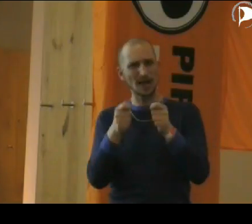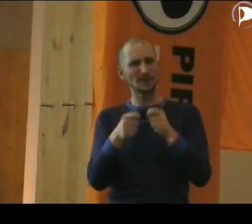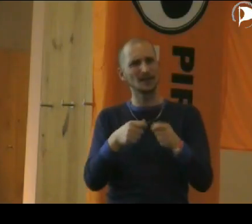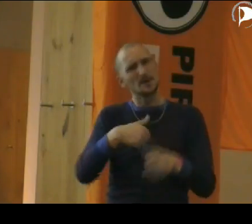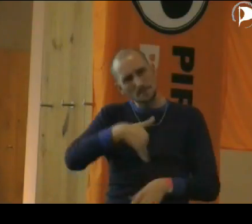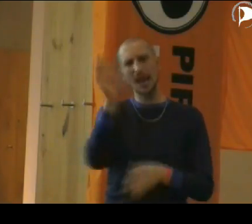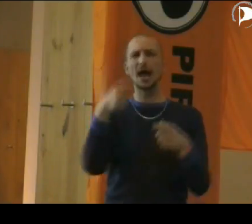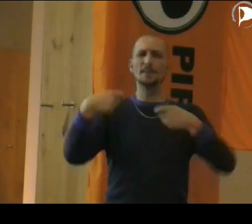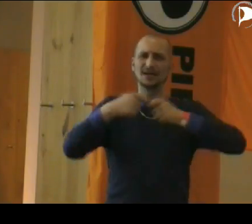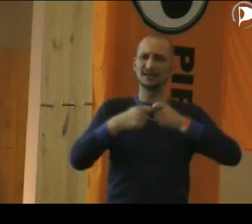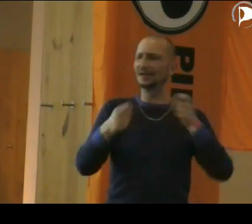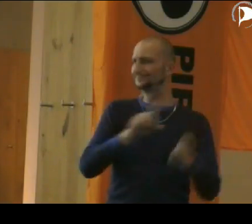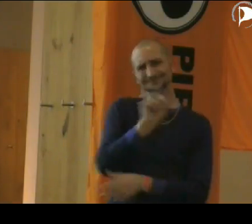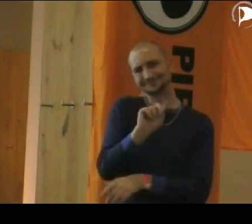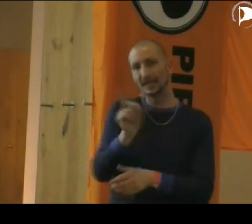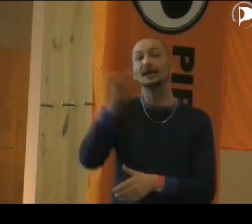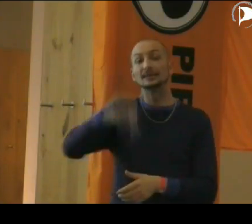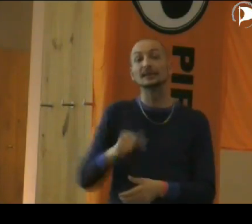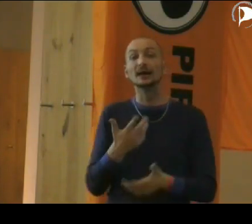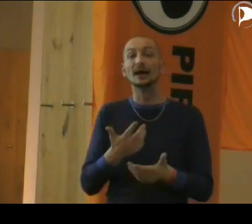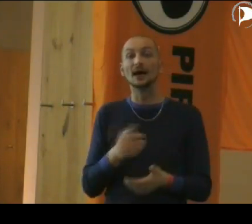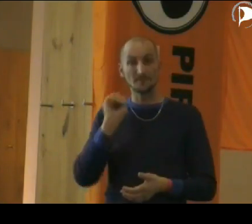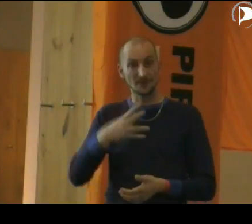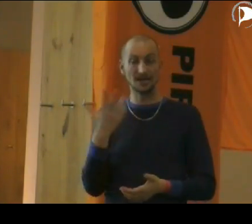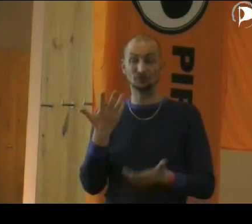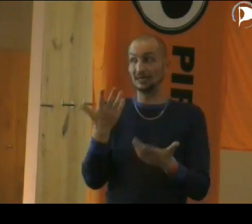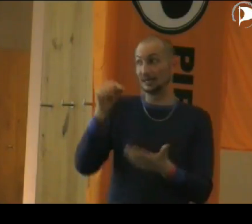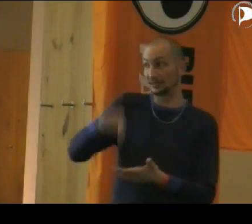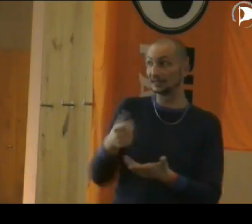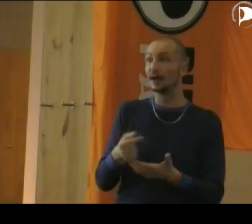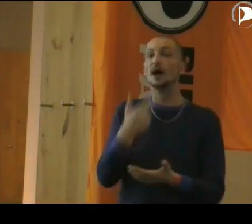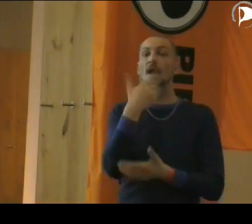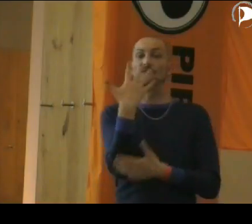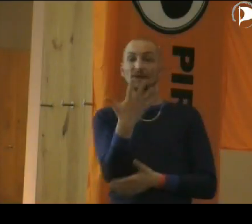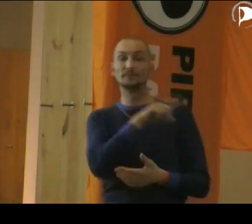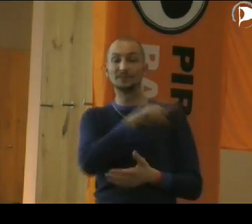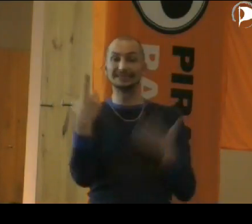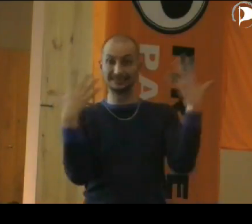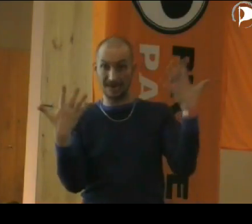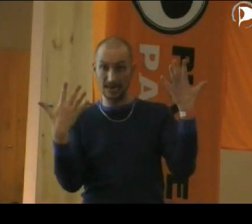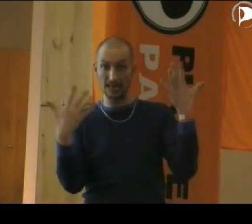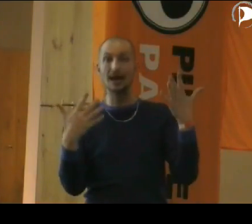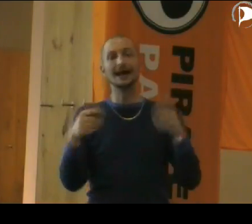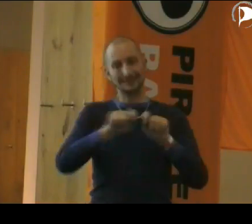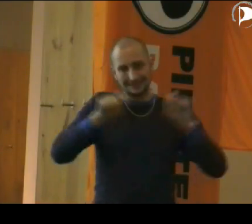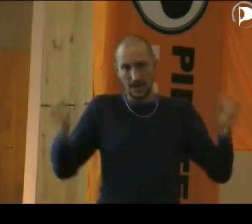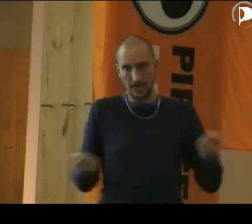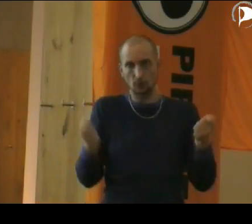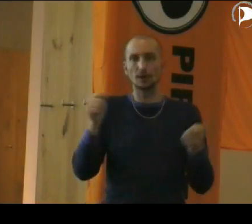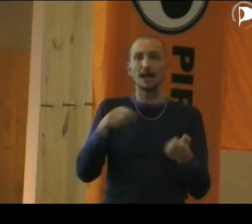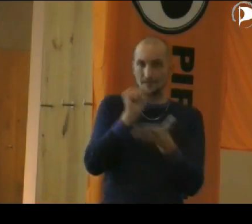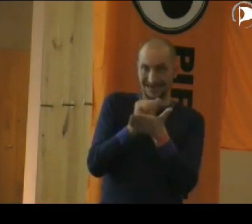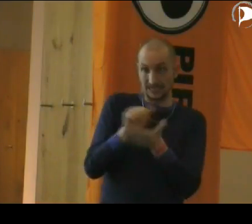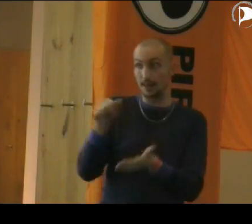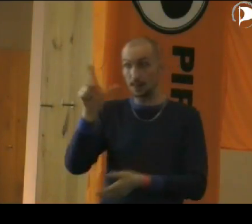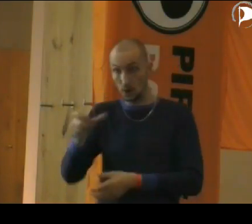großer wunsch dass der friedliche hat in einem kreis immer noch etwa fünf bis zehn zeitungen wie der new jersey kümmern wird das ist natürlich klar